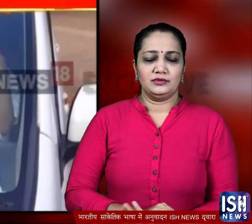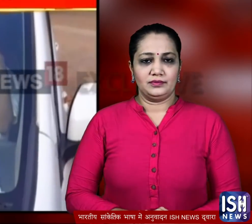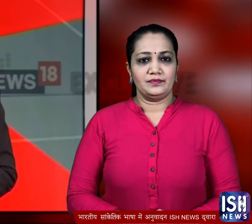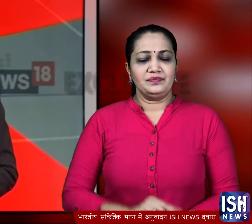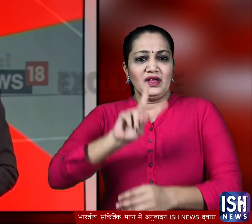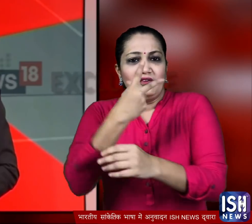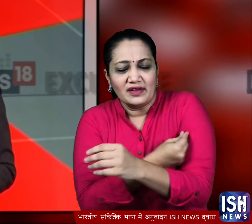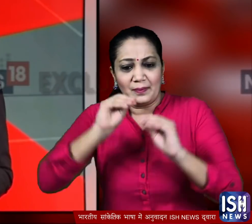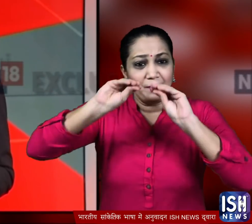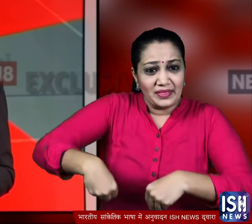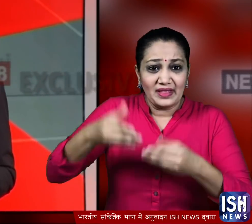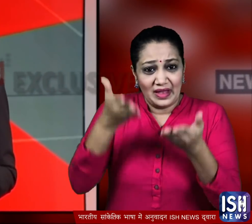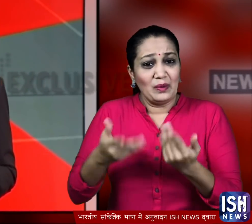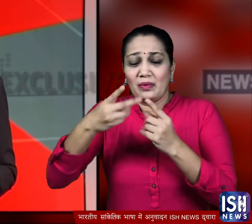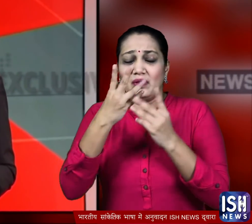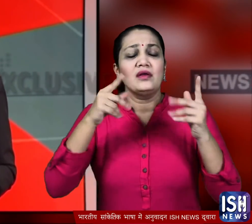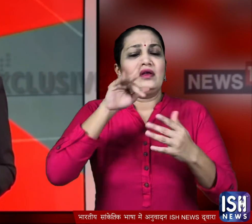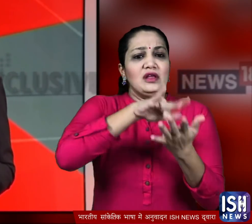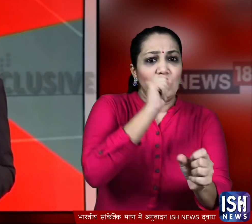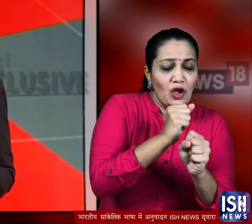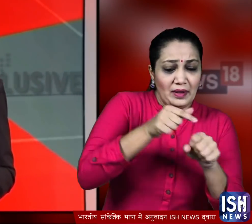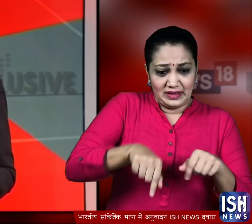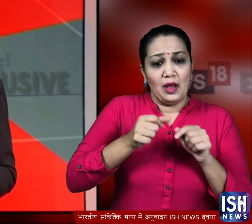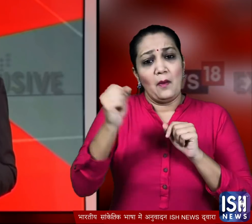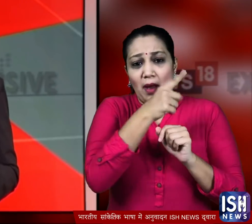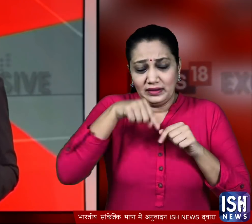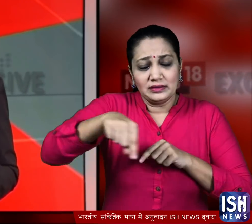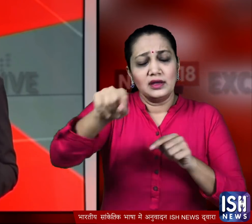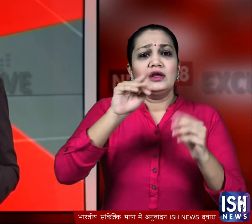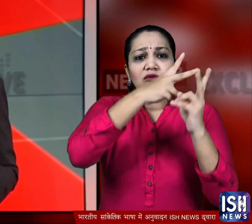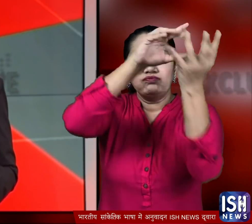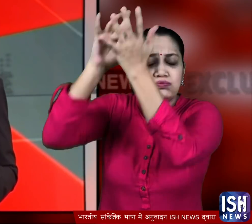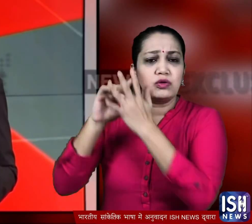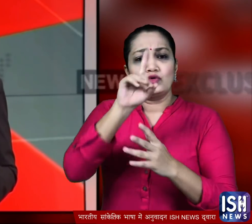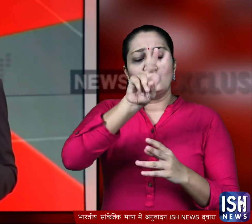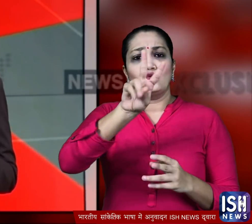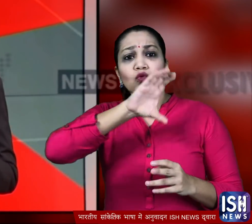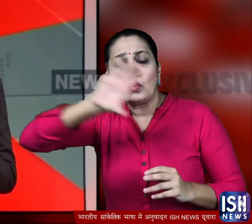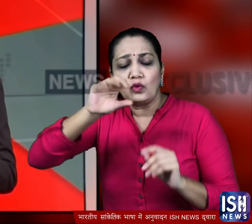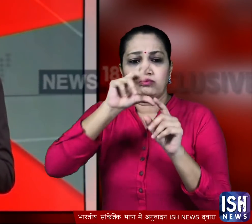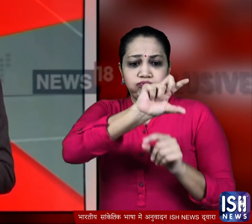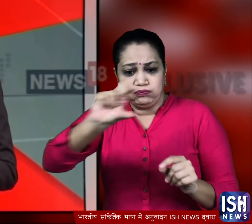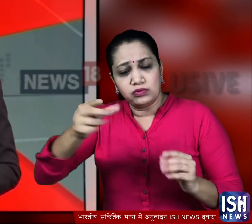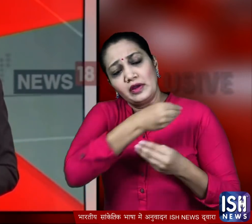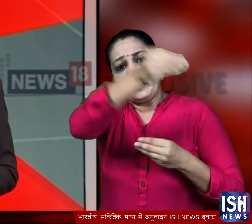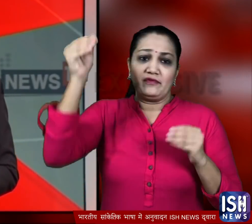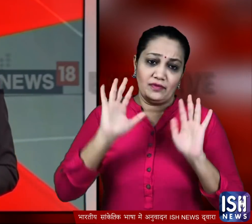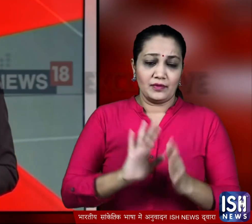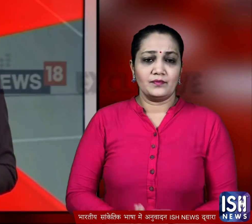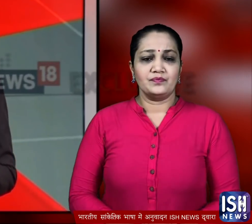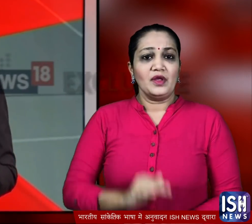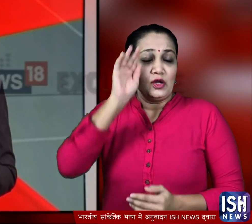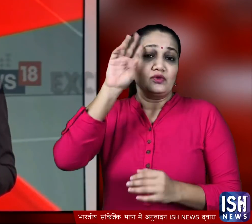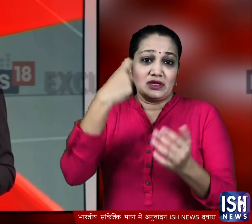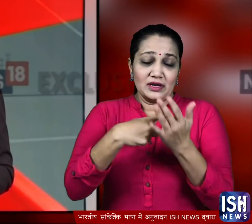शिकायत दर्ज कराई। वैक्सीन की किल्लत के आरोपों के बीच केंद्र सरकार इसी महीने अलग अलग राज्यों को करीब 2 करोड़ डोज देने जा रही।